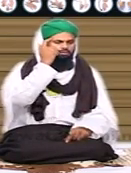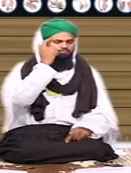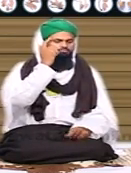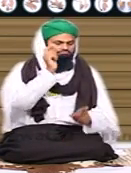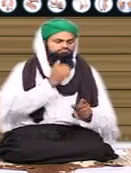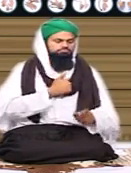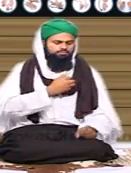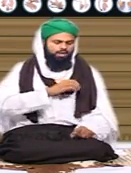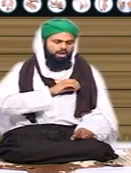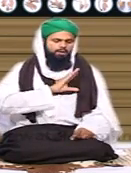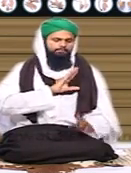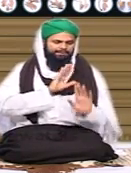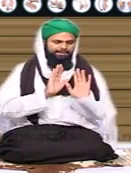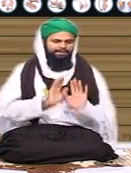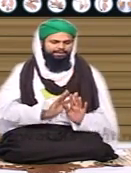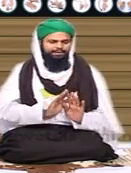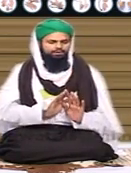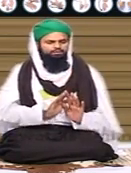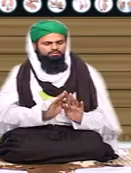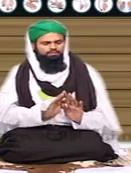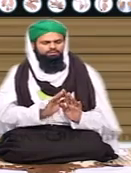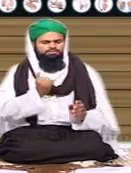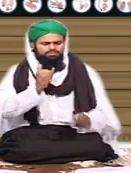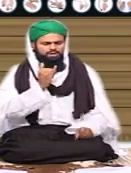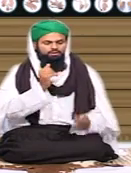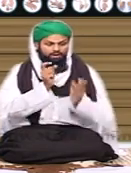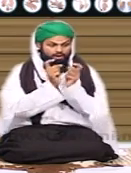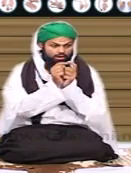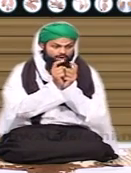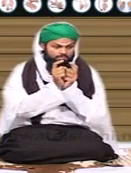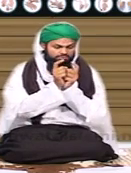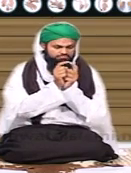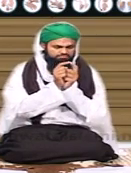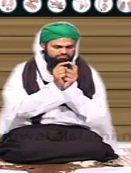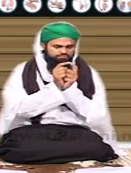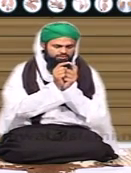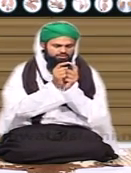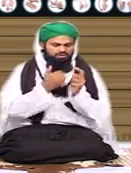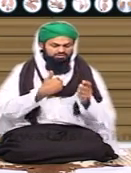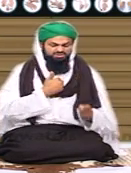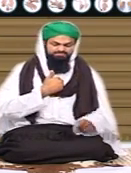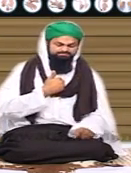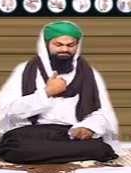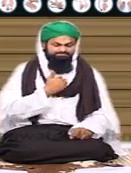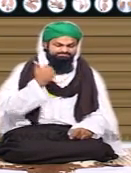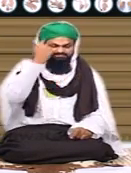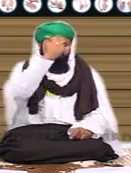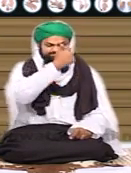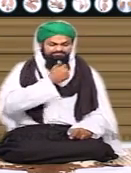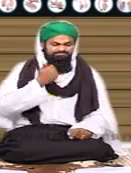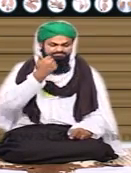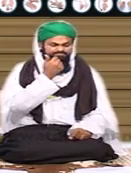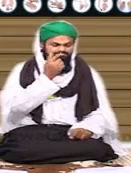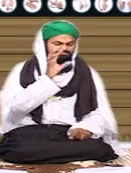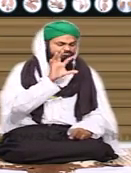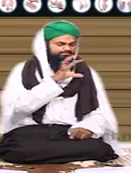سمجھتا ہے، مان جائے گا. ورنہ یہ کہ جب کوئی غیبت کر رہا ہو تو اپنی طرف سے بھی صورت ہونی چاہیے کہ